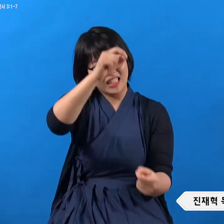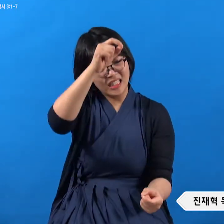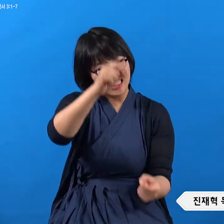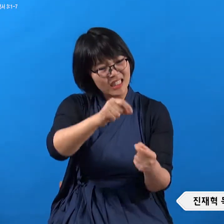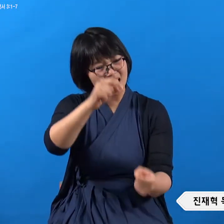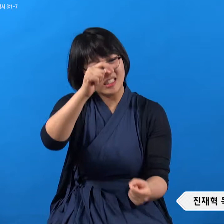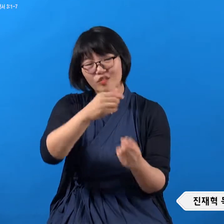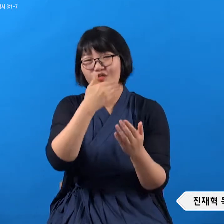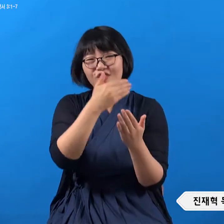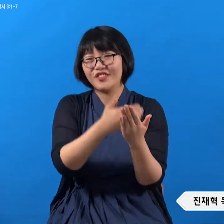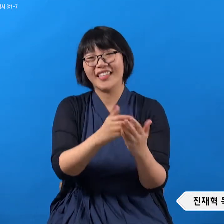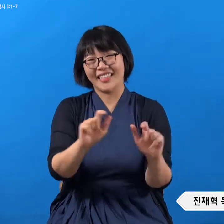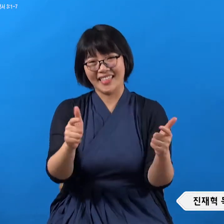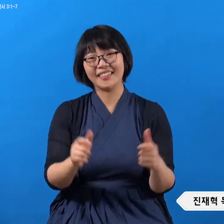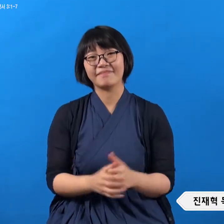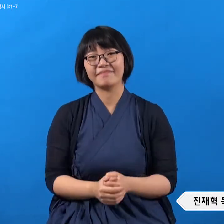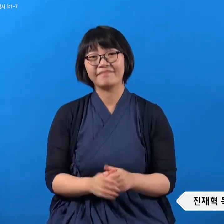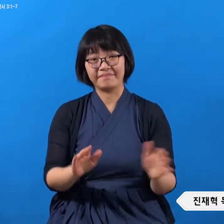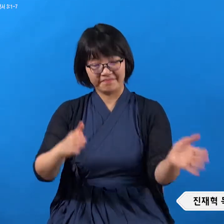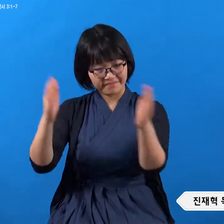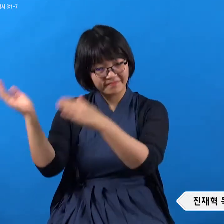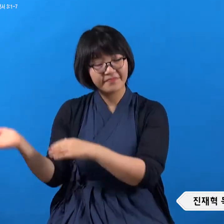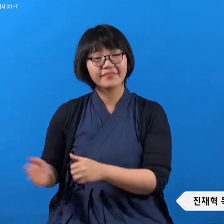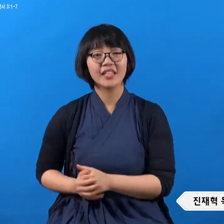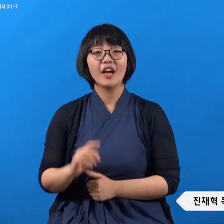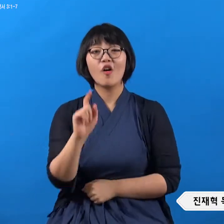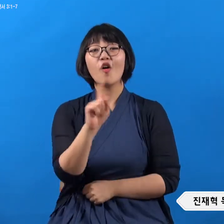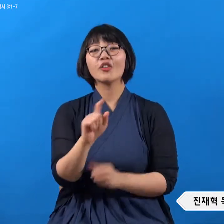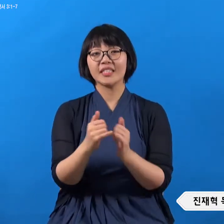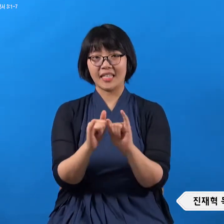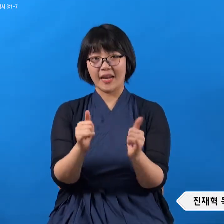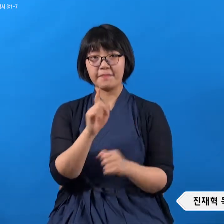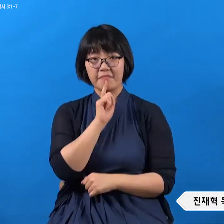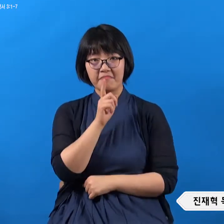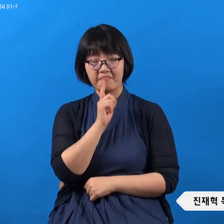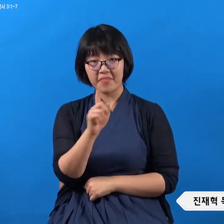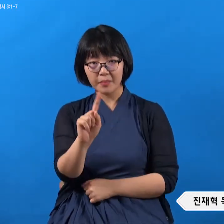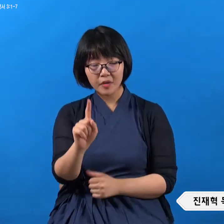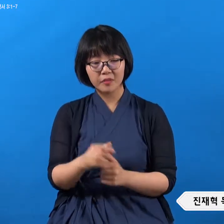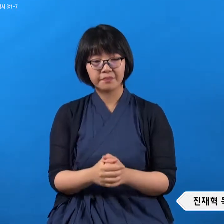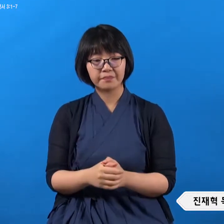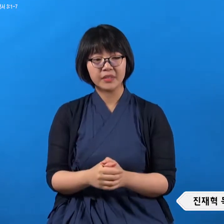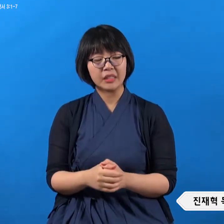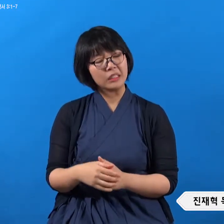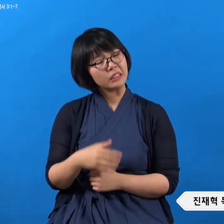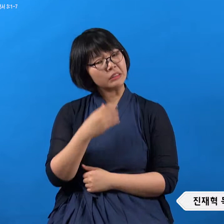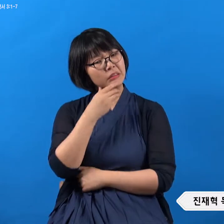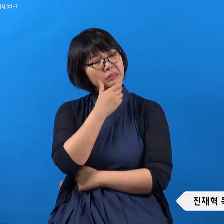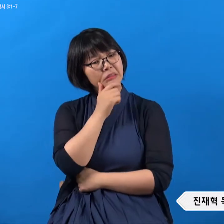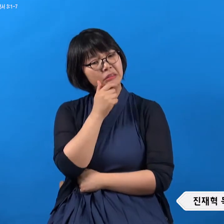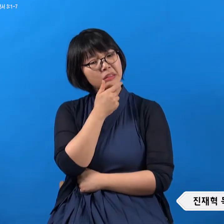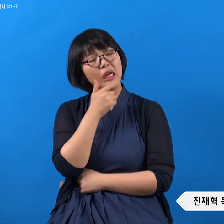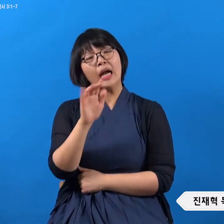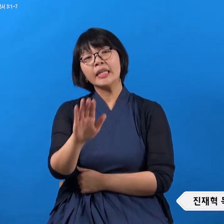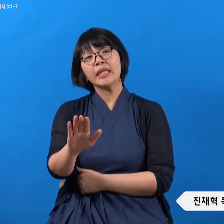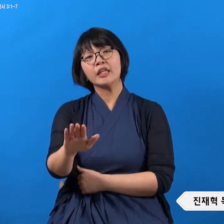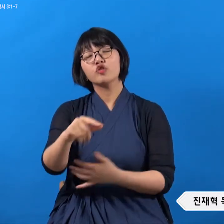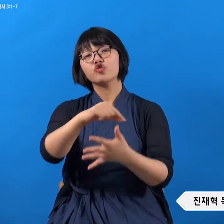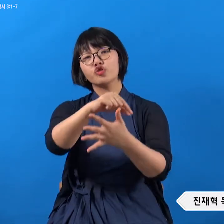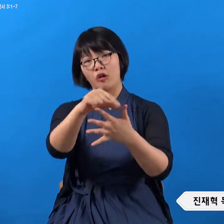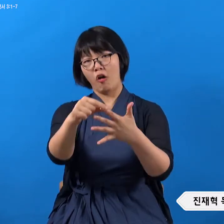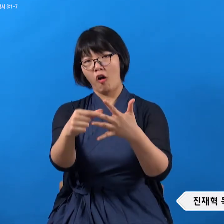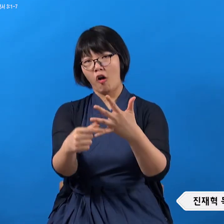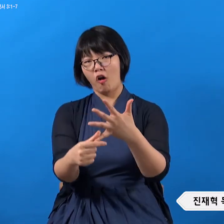있지 않음을 봅니다. 그런가 하면 어떤 분은 이야기합니다. 항상 말씀 중에 먼저 아내들이여